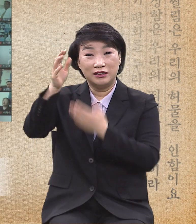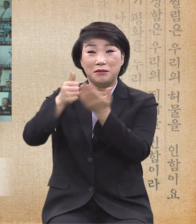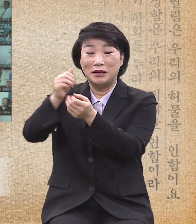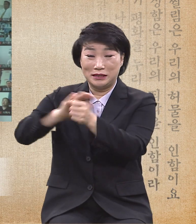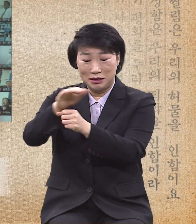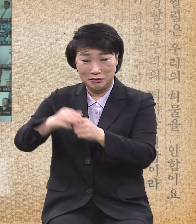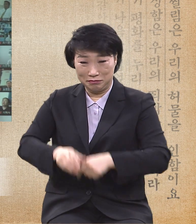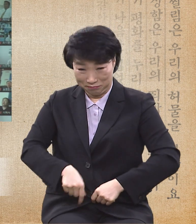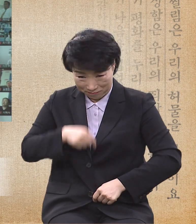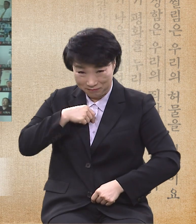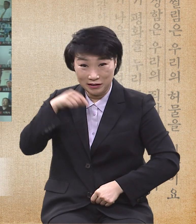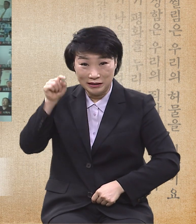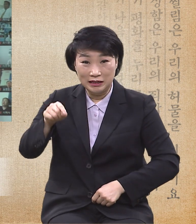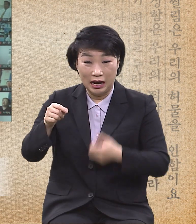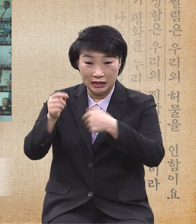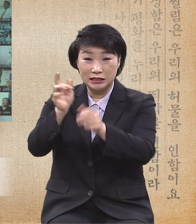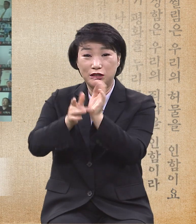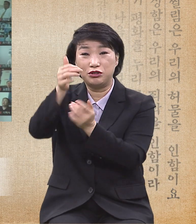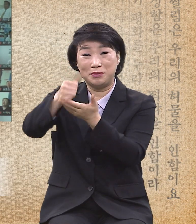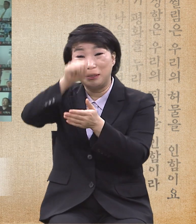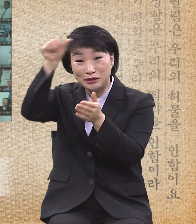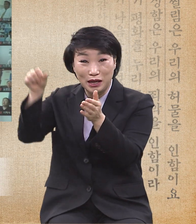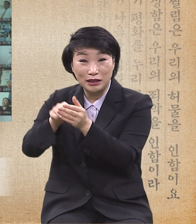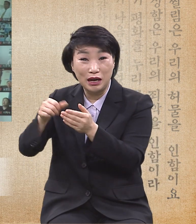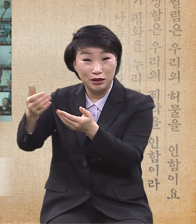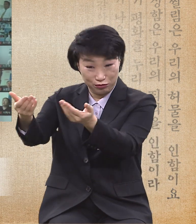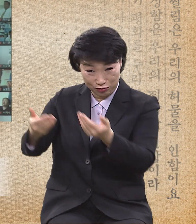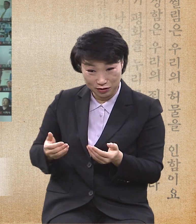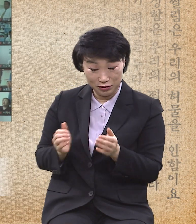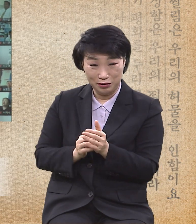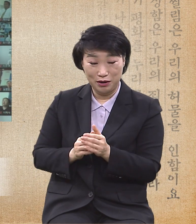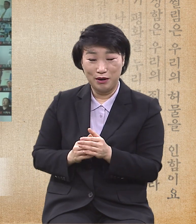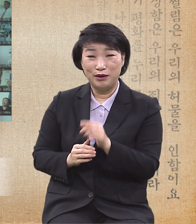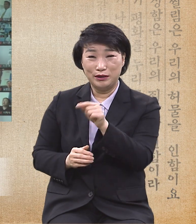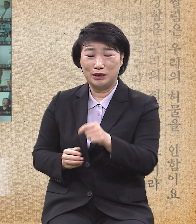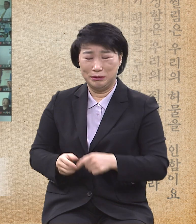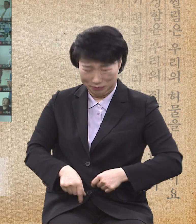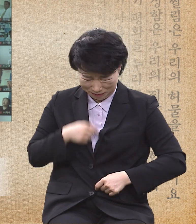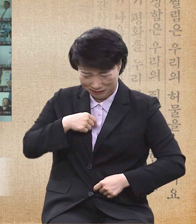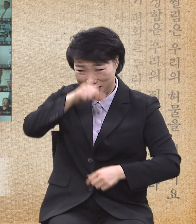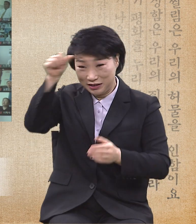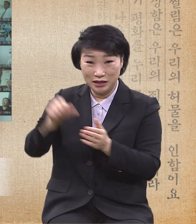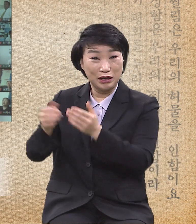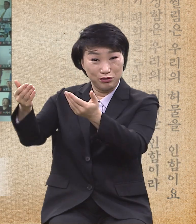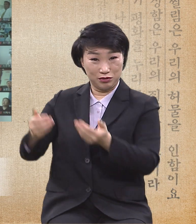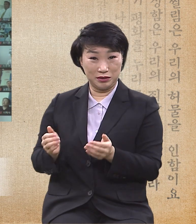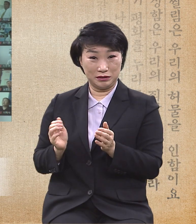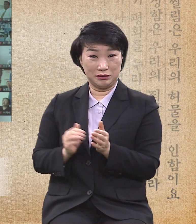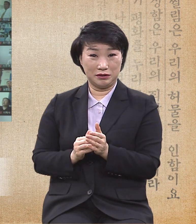사랑의 정직은 아들의 생애라. 얼마나 정직한 생애냐고 말이요.